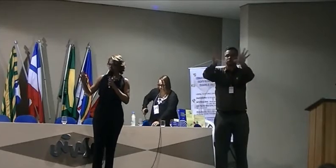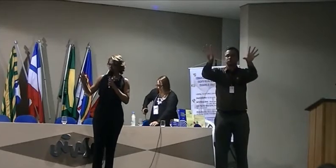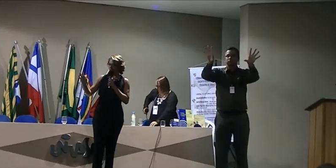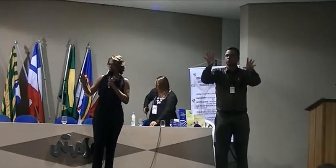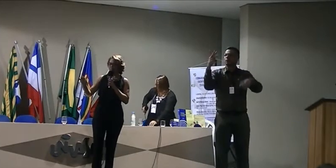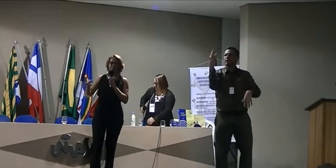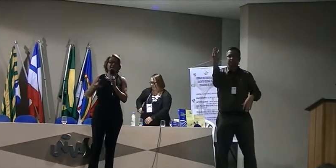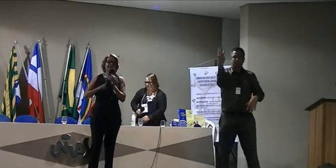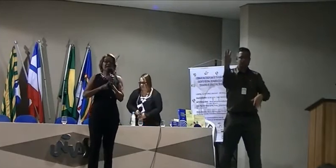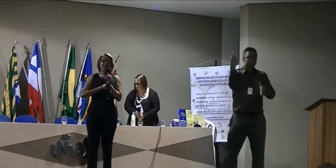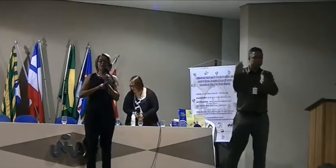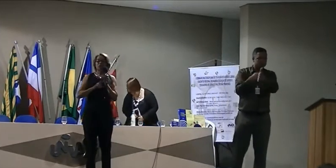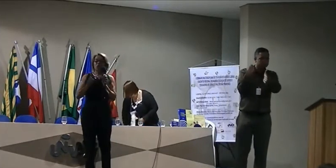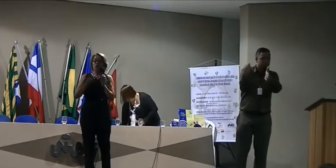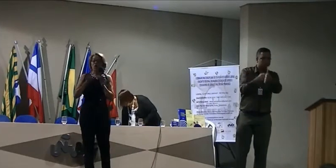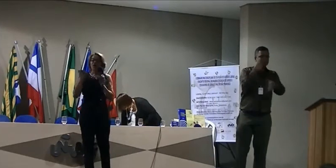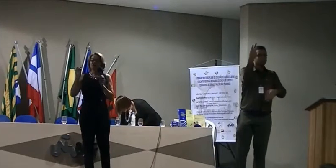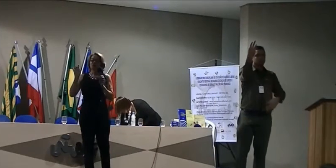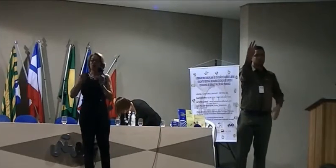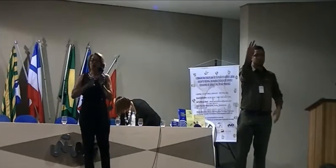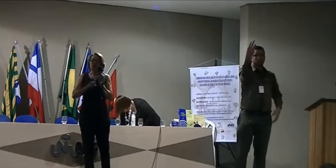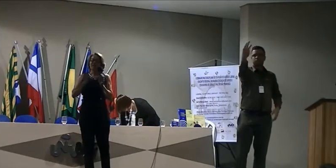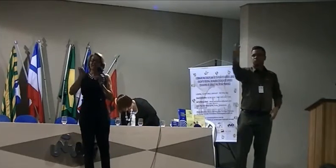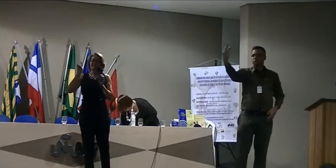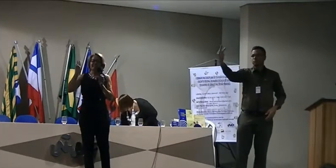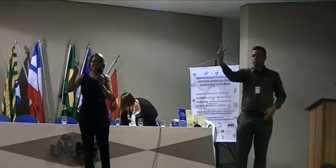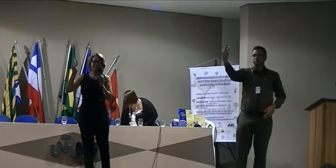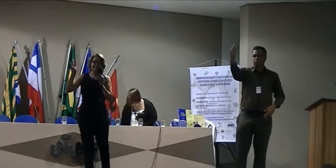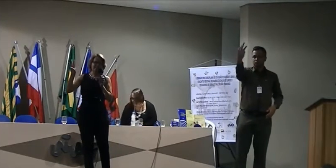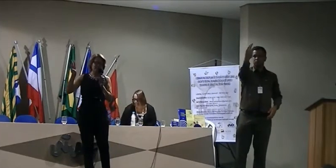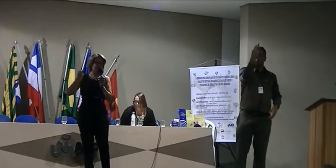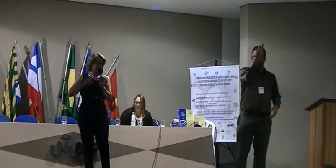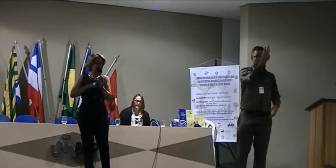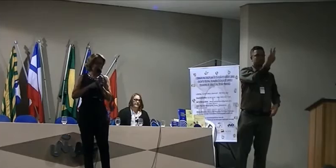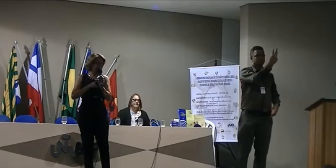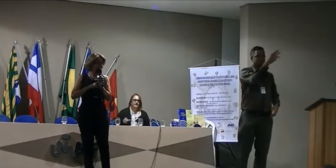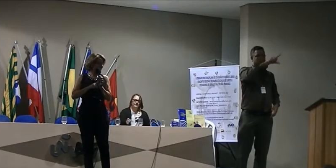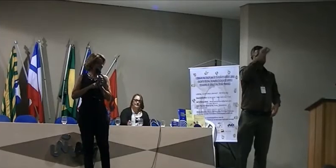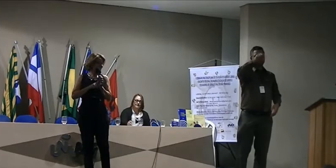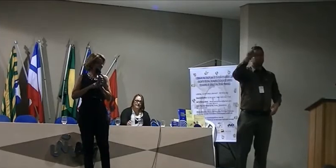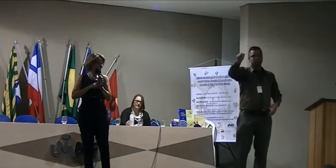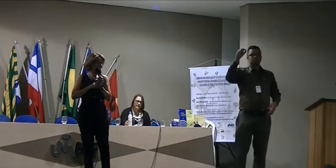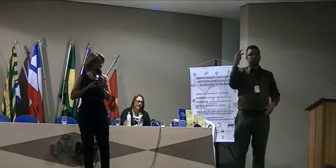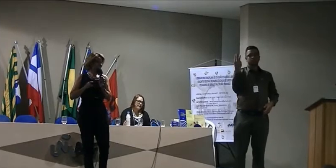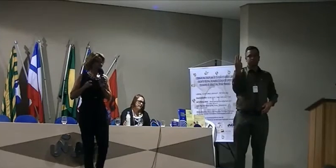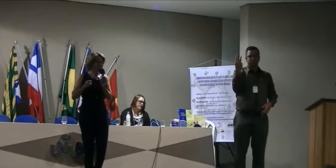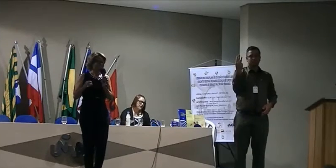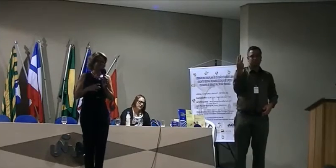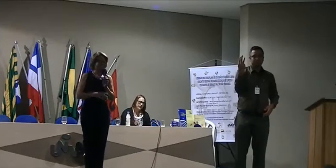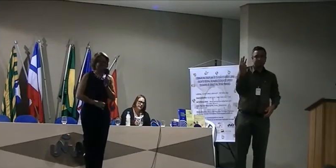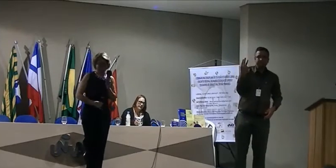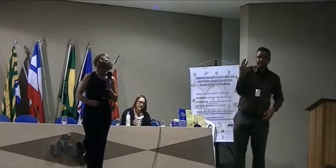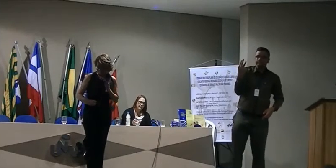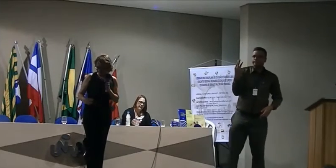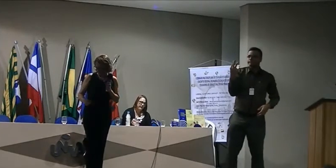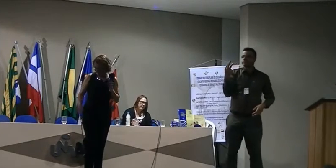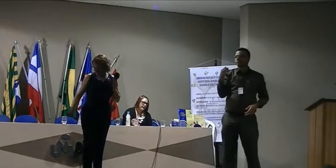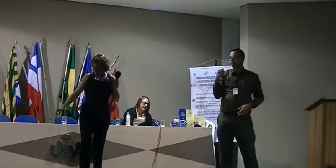Três perguntas? Só três perguntas.